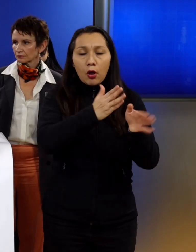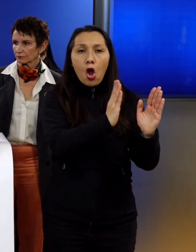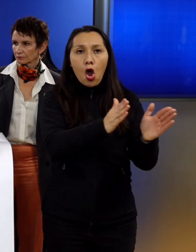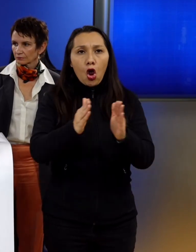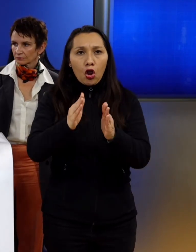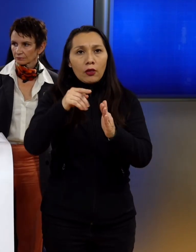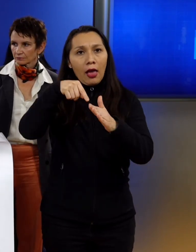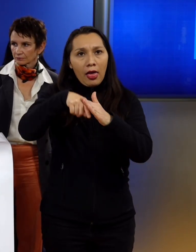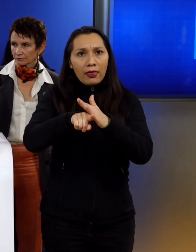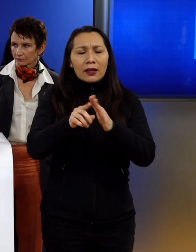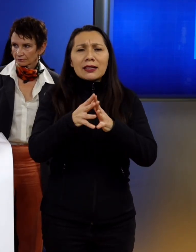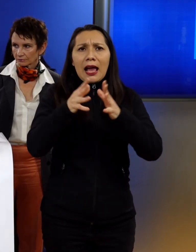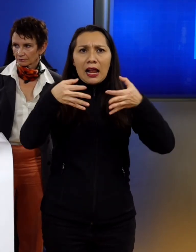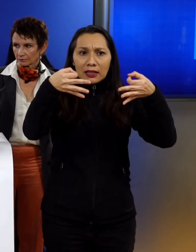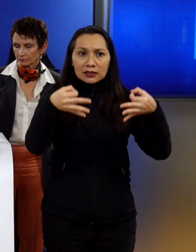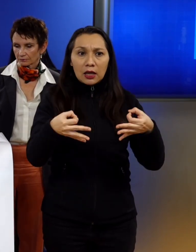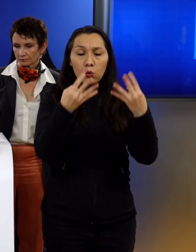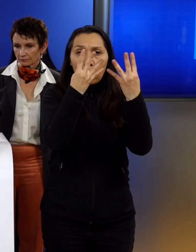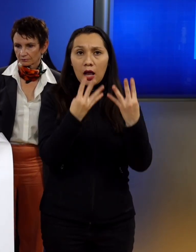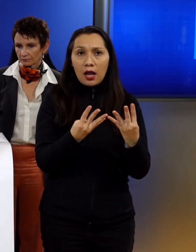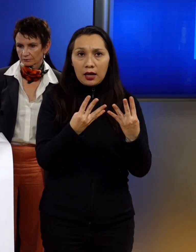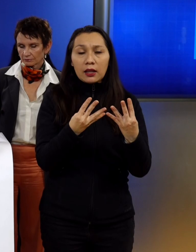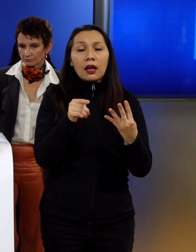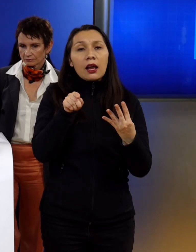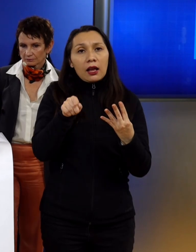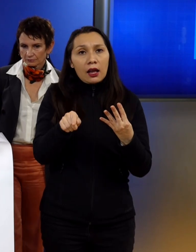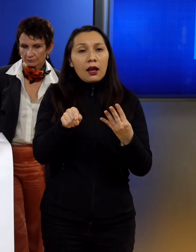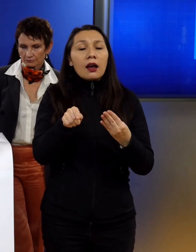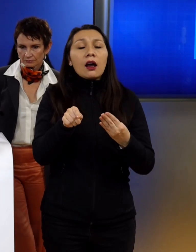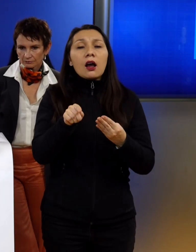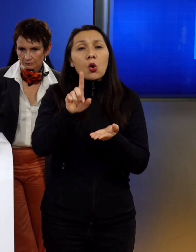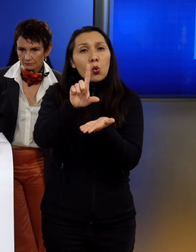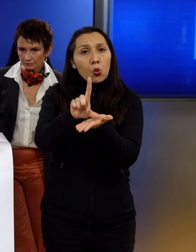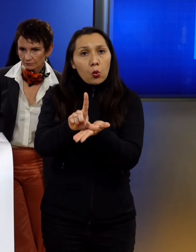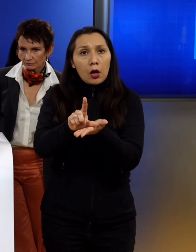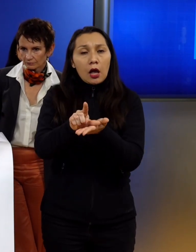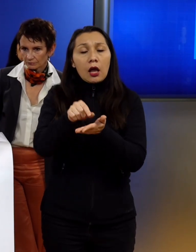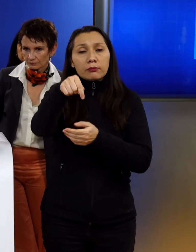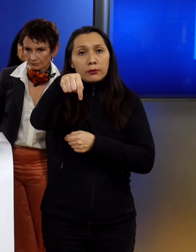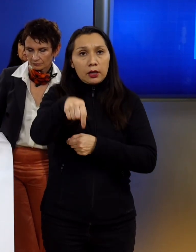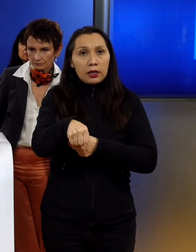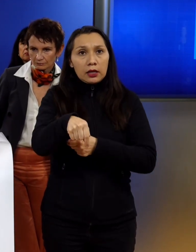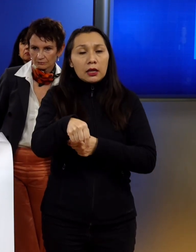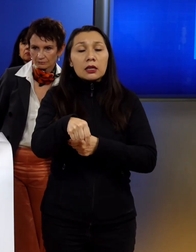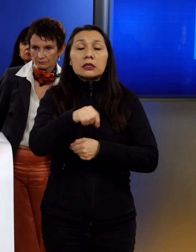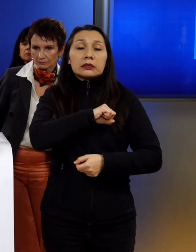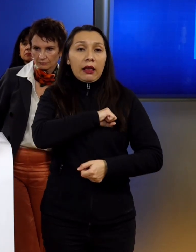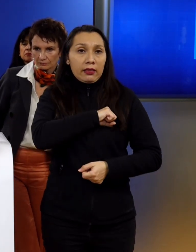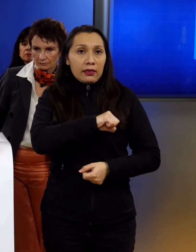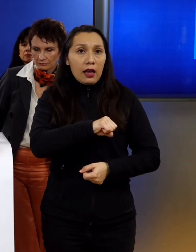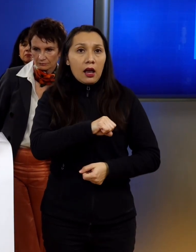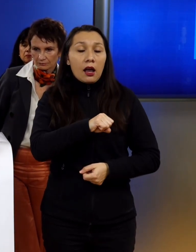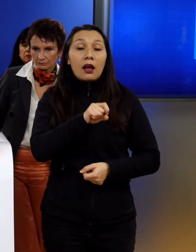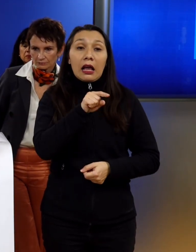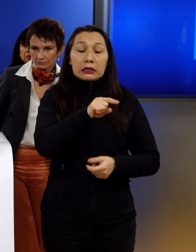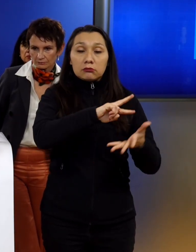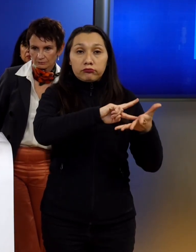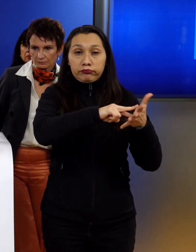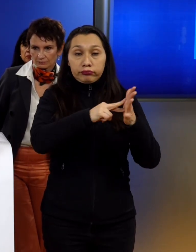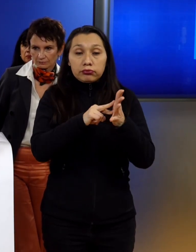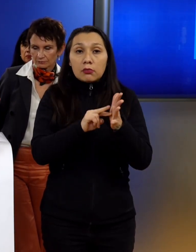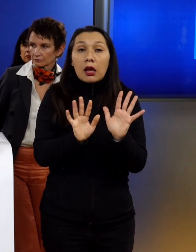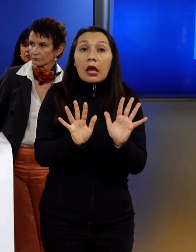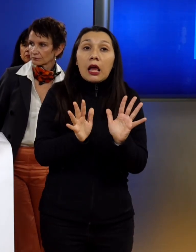orden en el recinto de alta seguridad, el recinto penitenciario de alta seguridad que está ubicado aquí en Santiago, producto de esas alteraciones